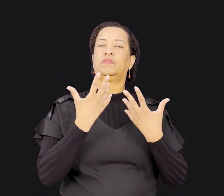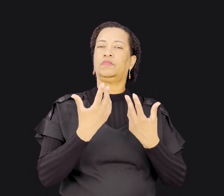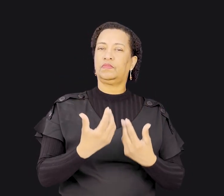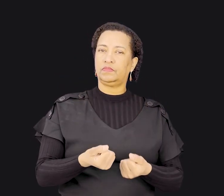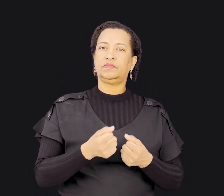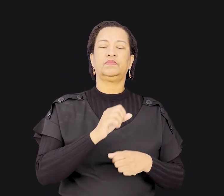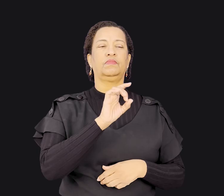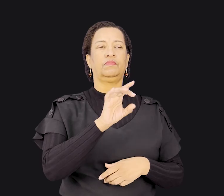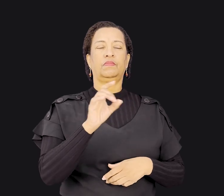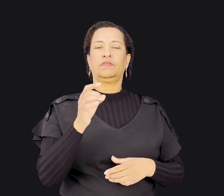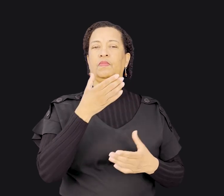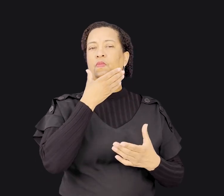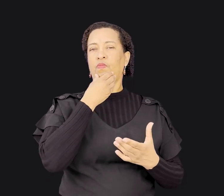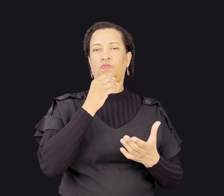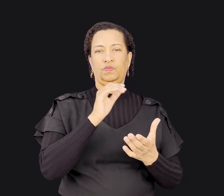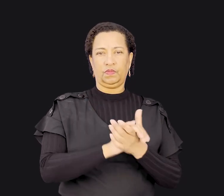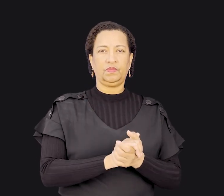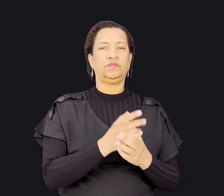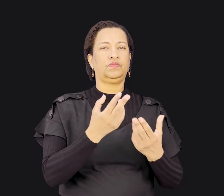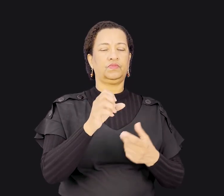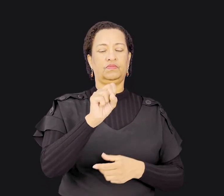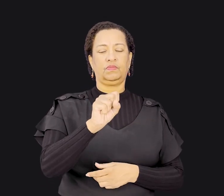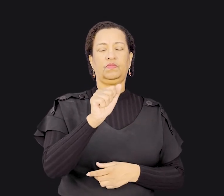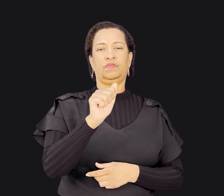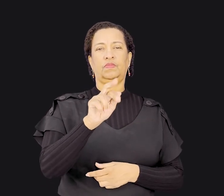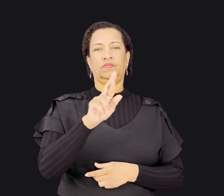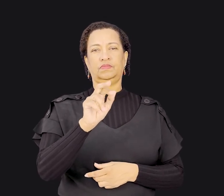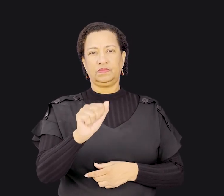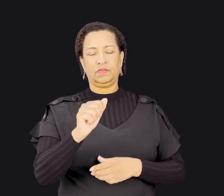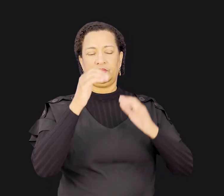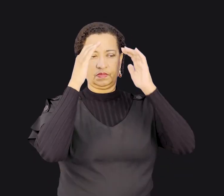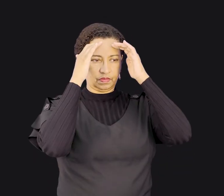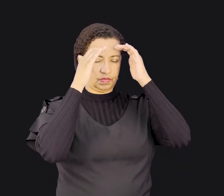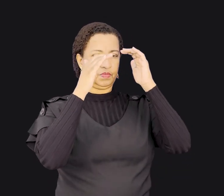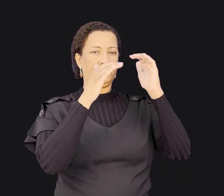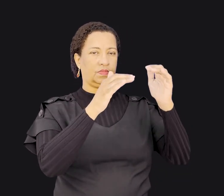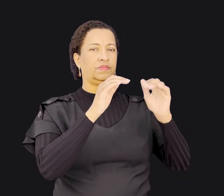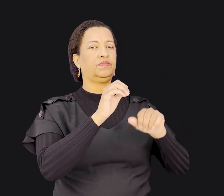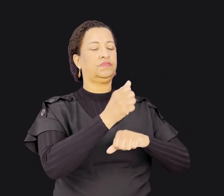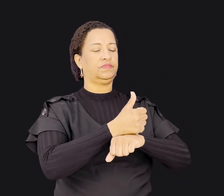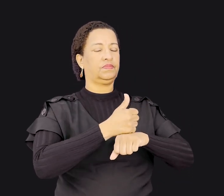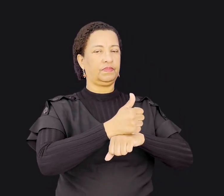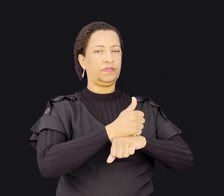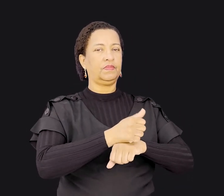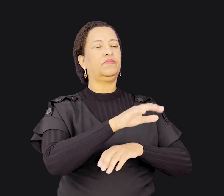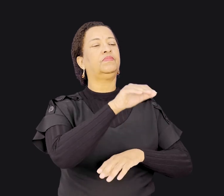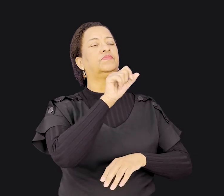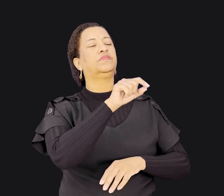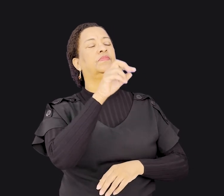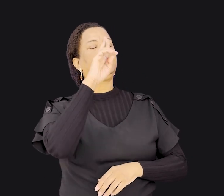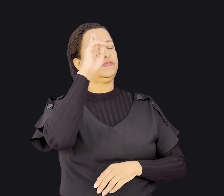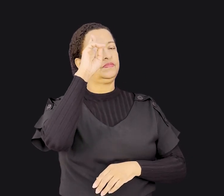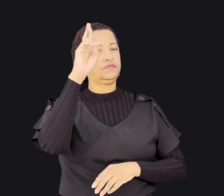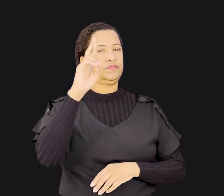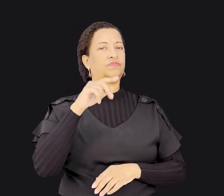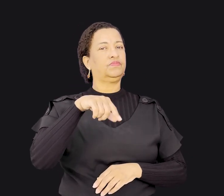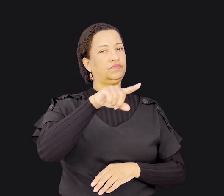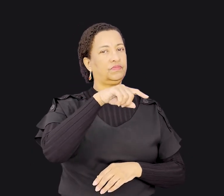cada uma a seu marido como Sara, que obedecia a Abraão e o chamava Senhor. Dela vocês serão filhas, se praticarem